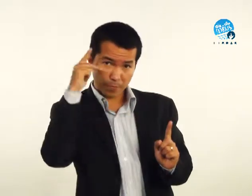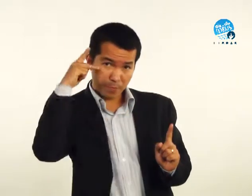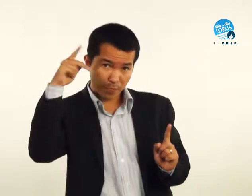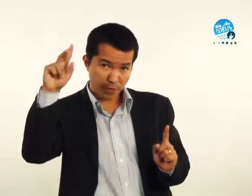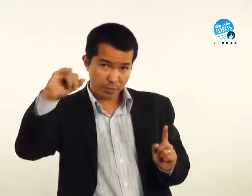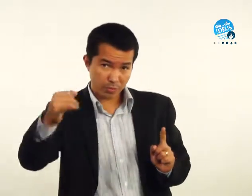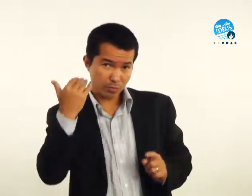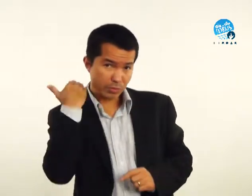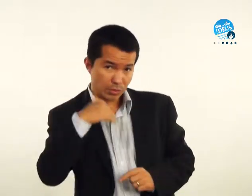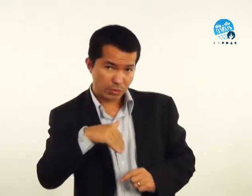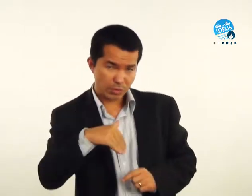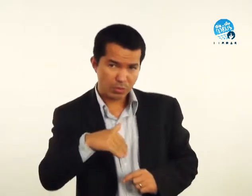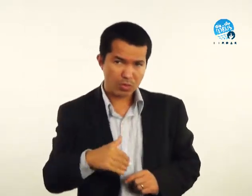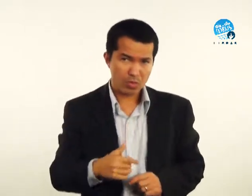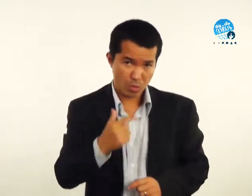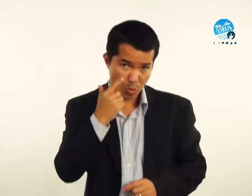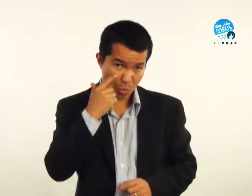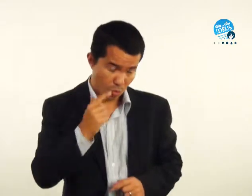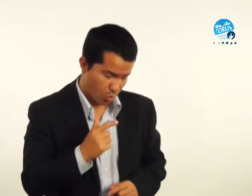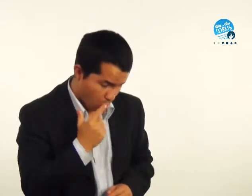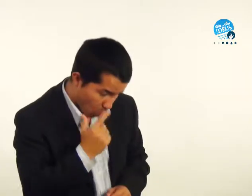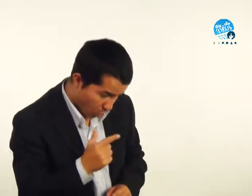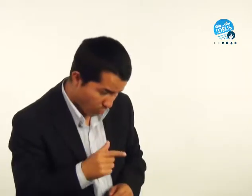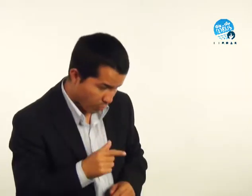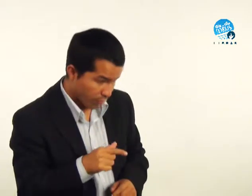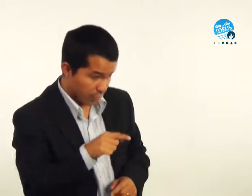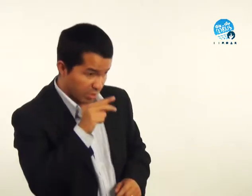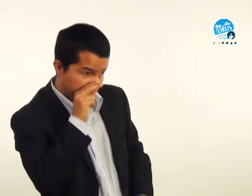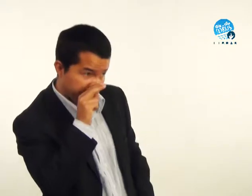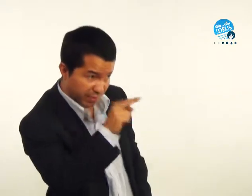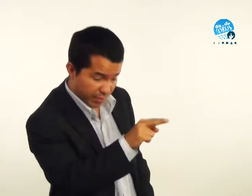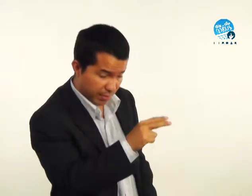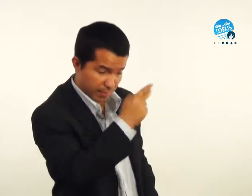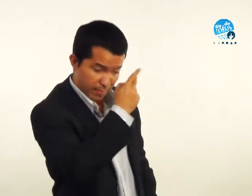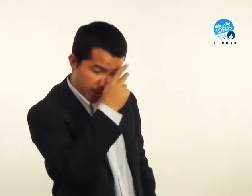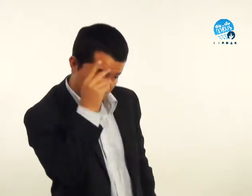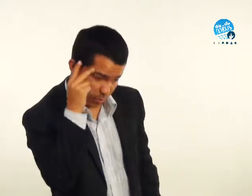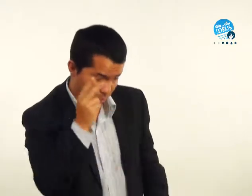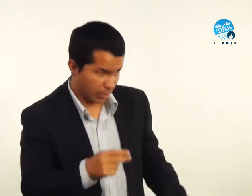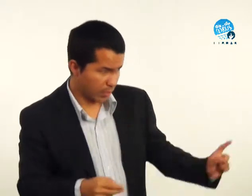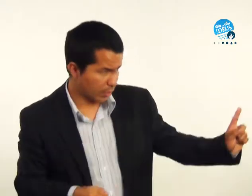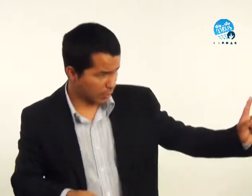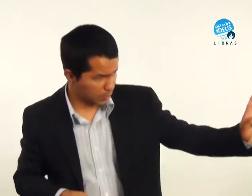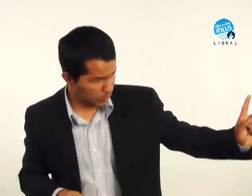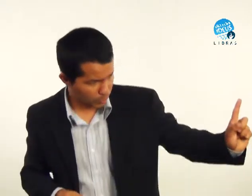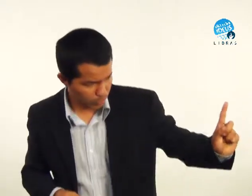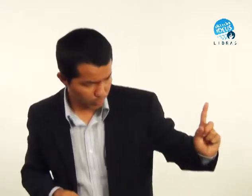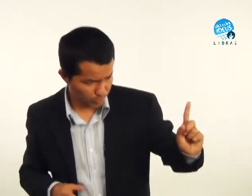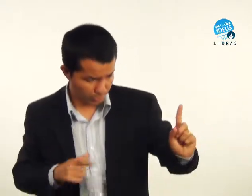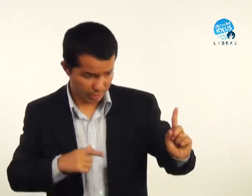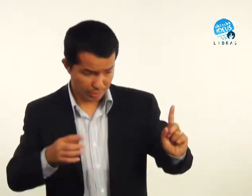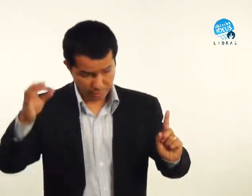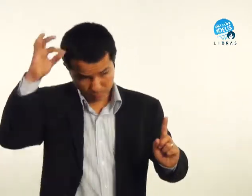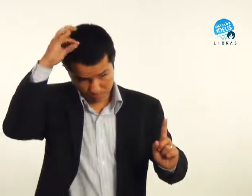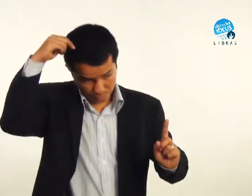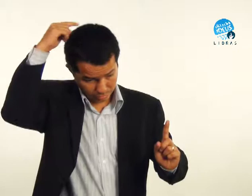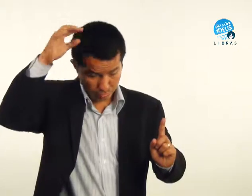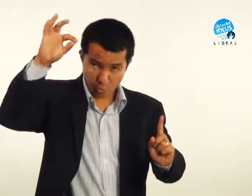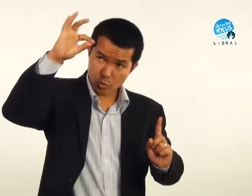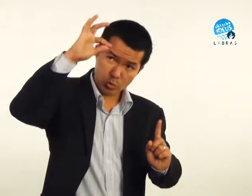olha, a pessoa que você vir descendo do céu o Espírito